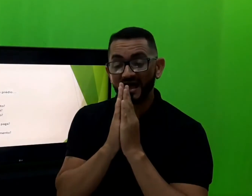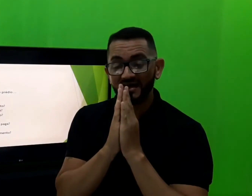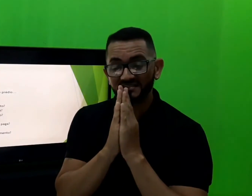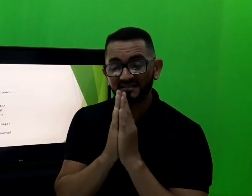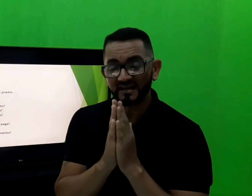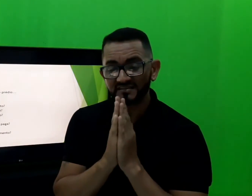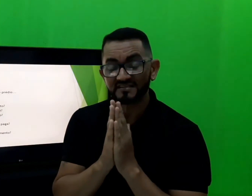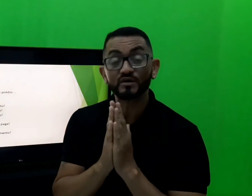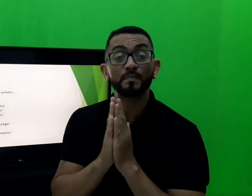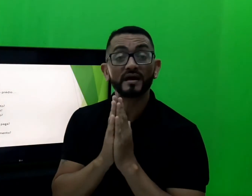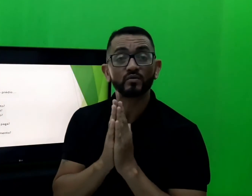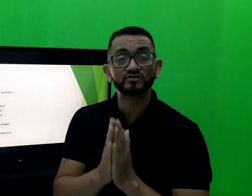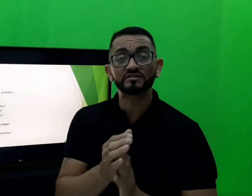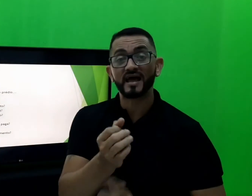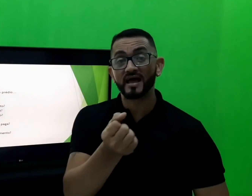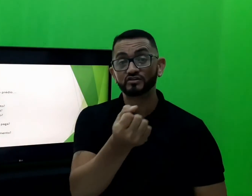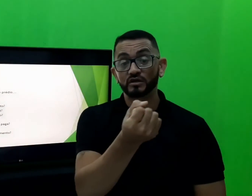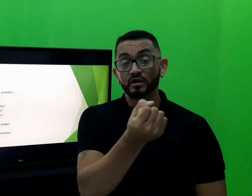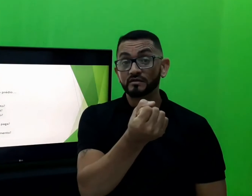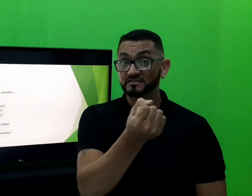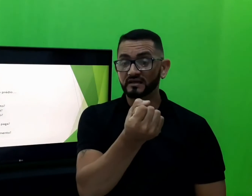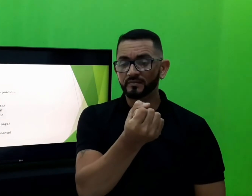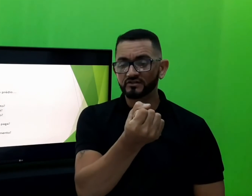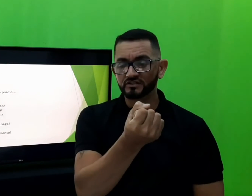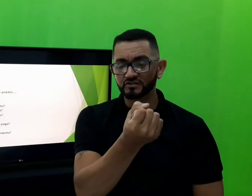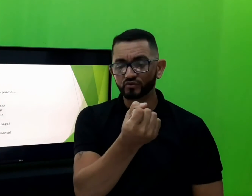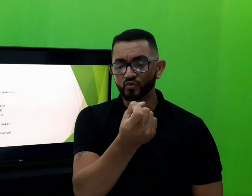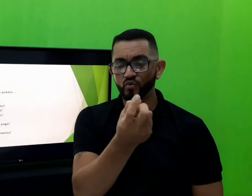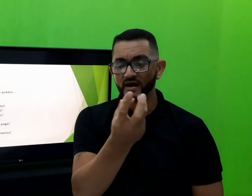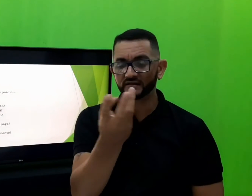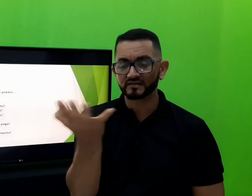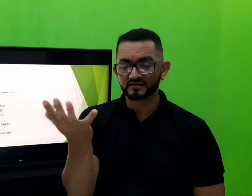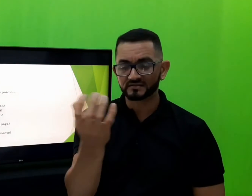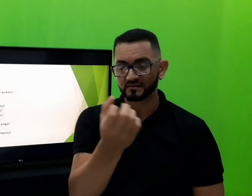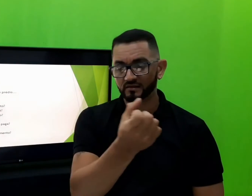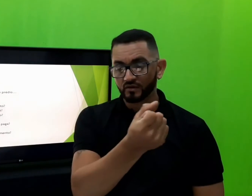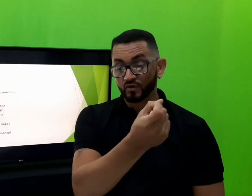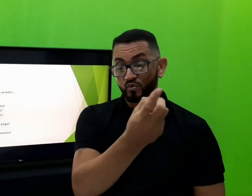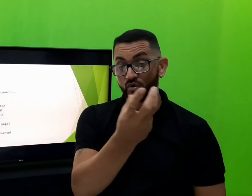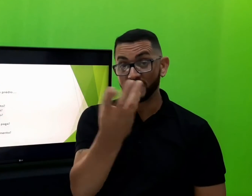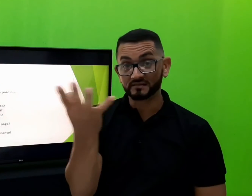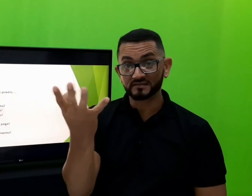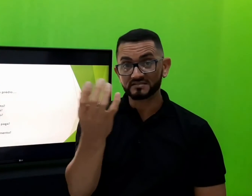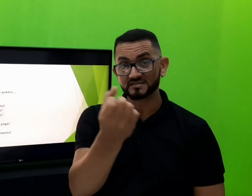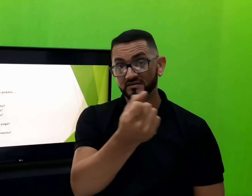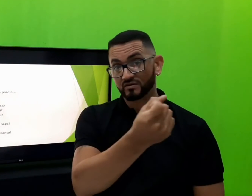A sinalização para a quantidade, se lembra disso? Quantas